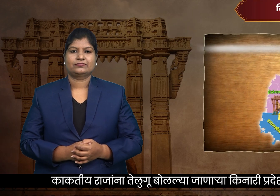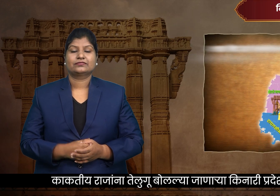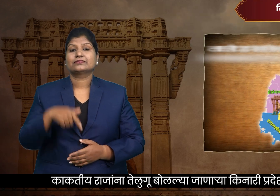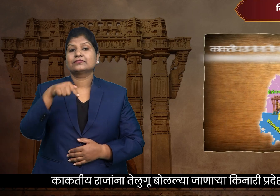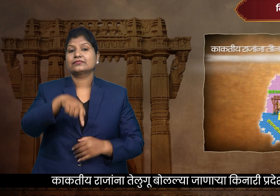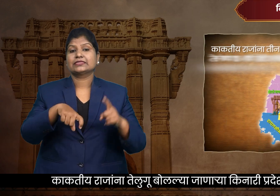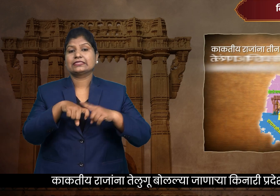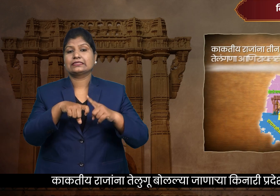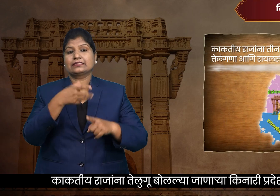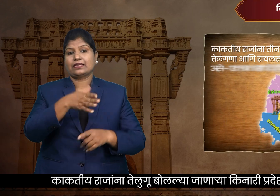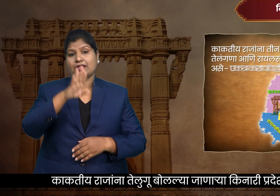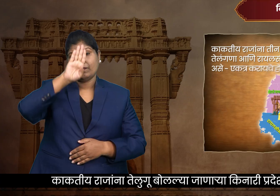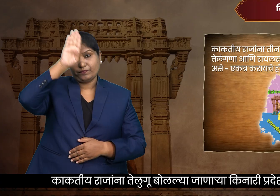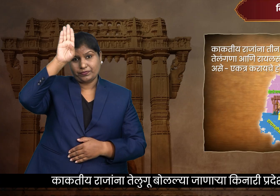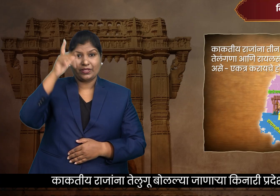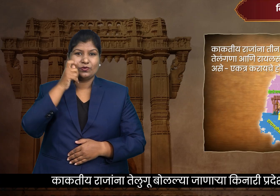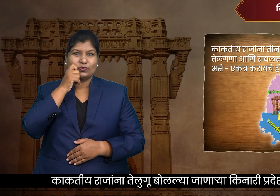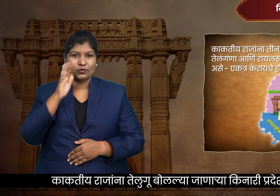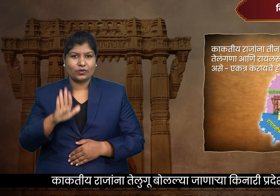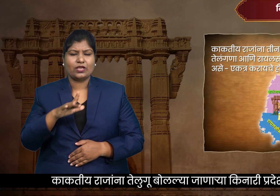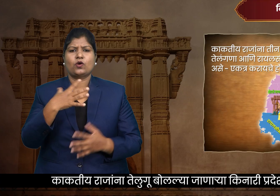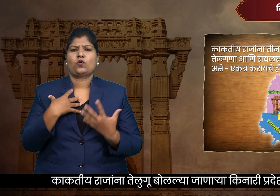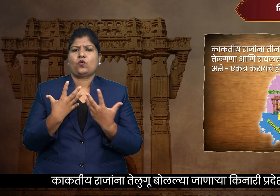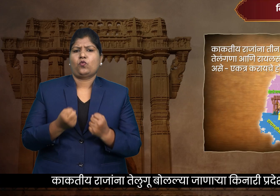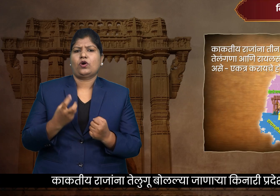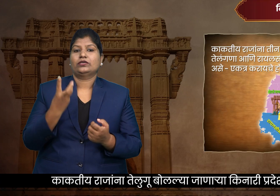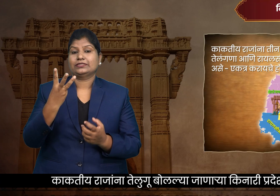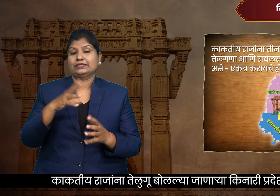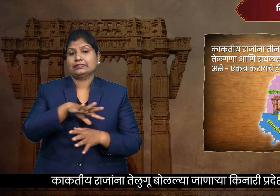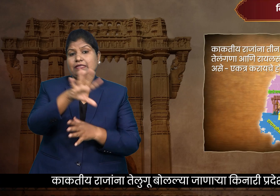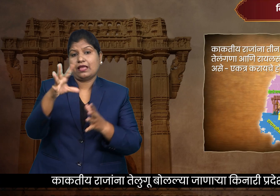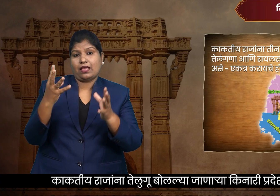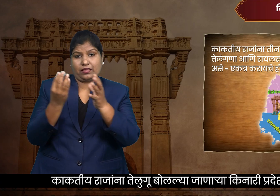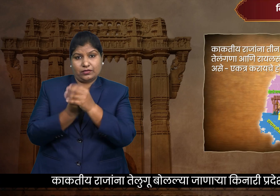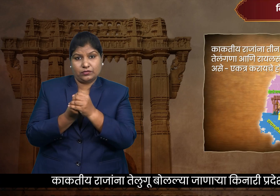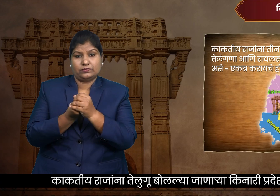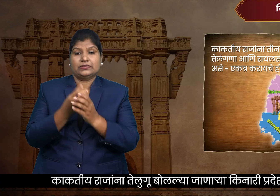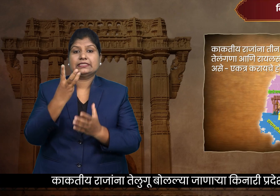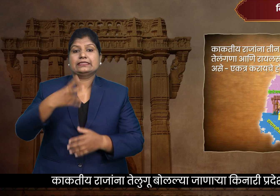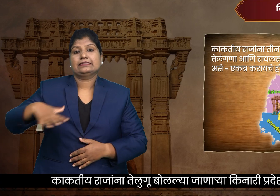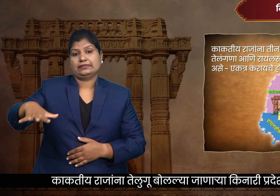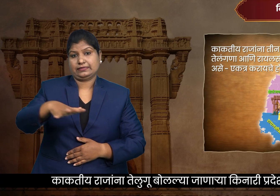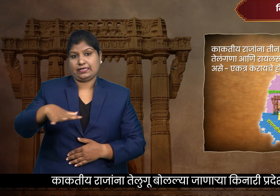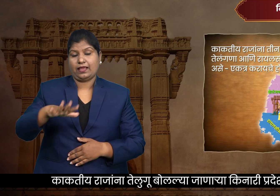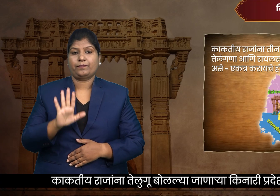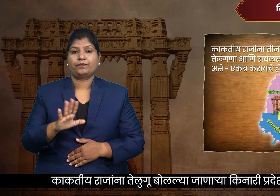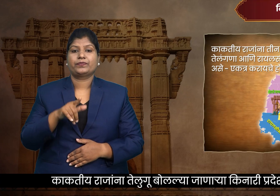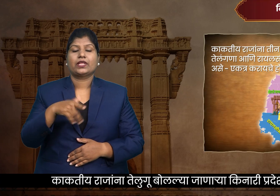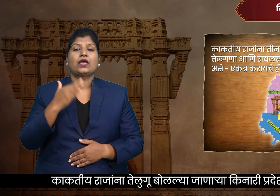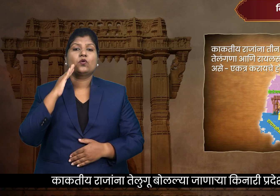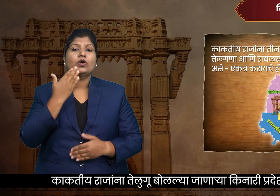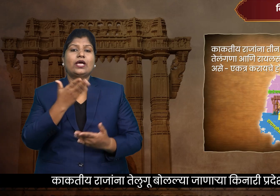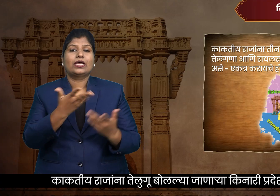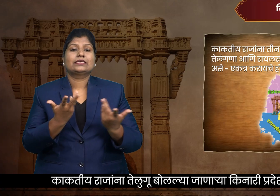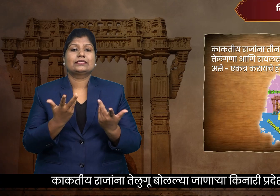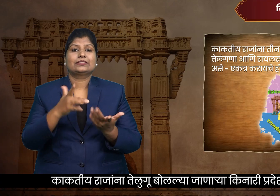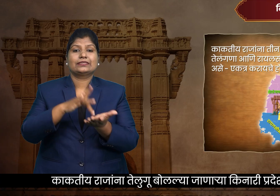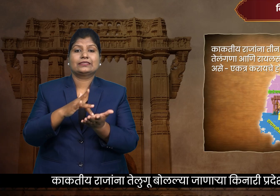काकतीय राजांना तेलुगू बोलल्या जाणाऱ्या किनारी प्रदेश, तेलंगणा